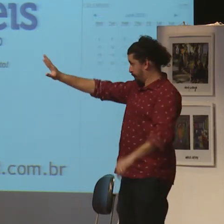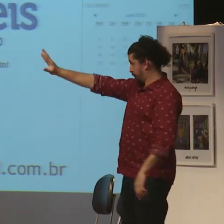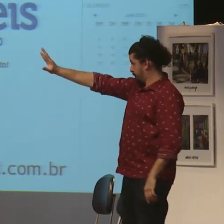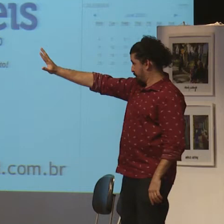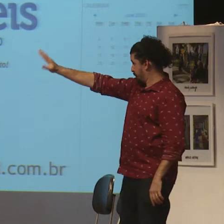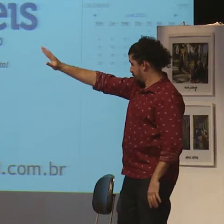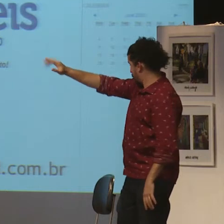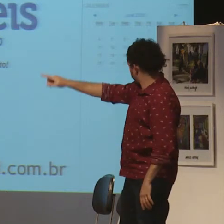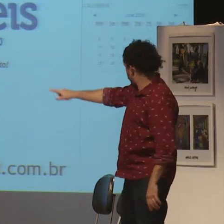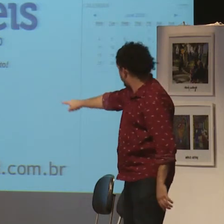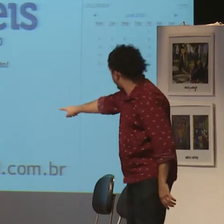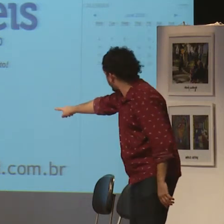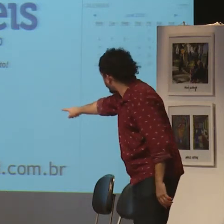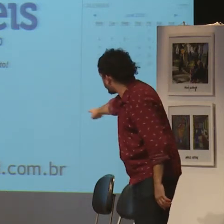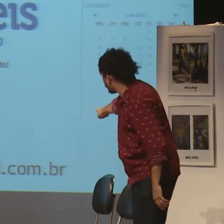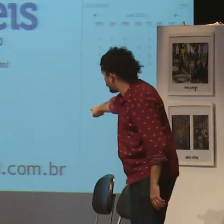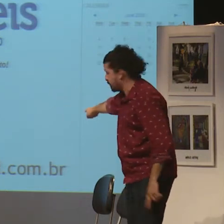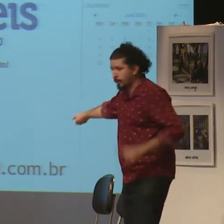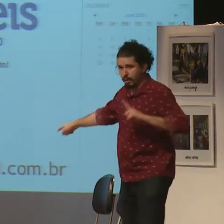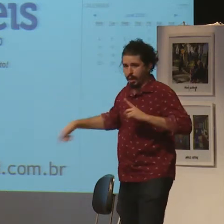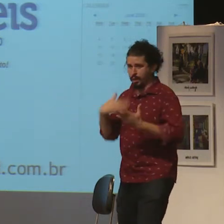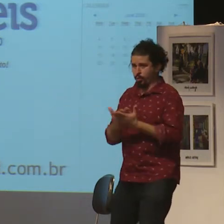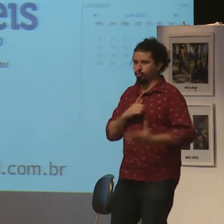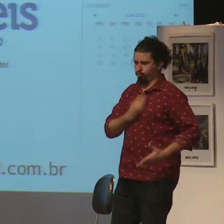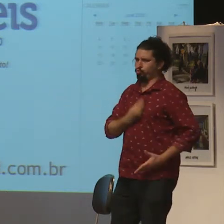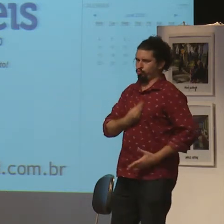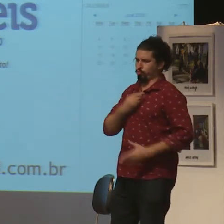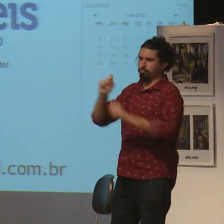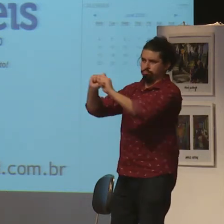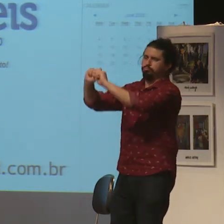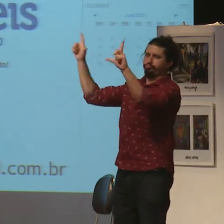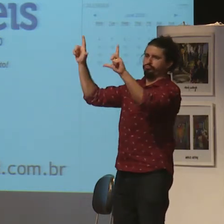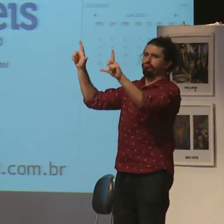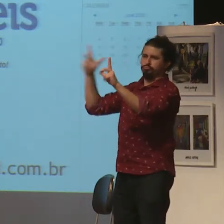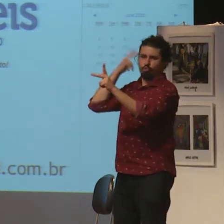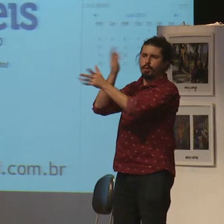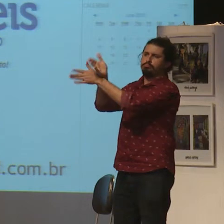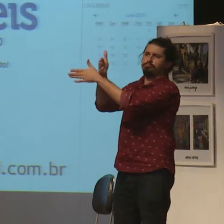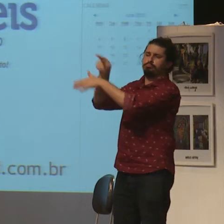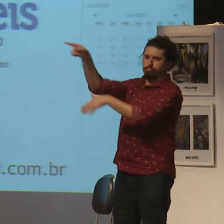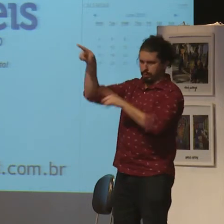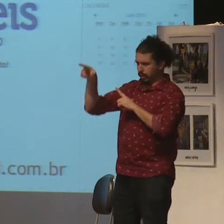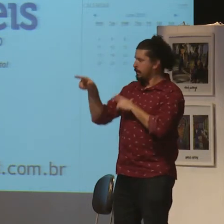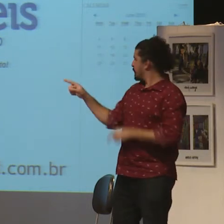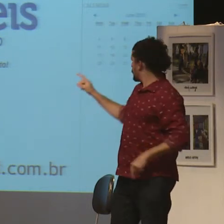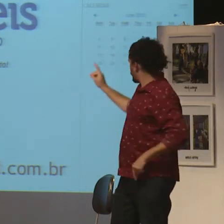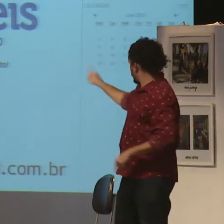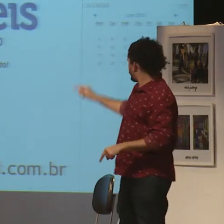Assim, espera um momento só. O site está ali, né? Atualmente ele permanece ativo, né? Ele continua